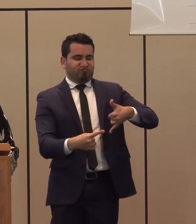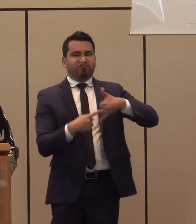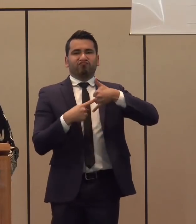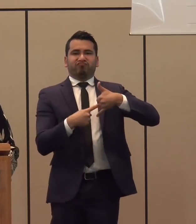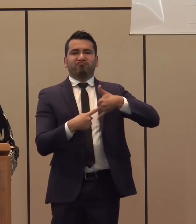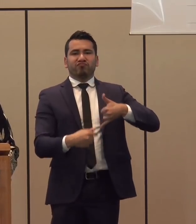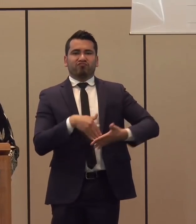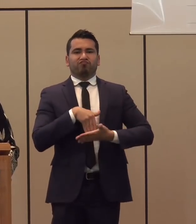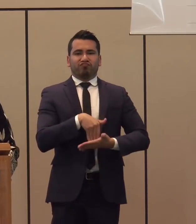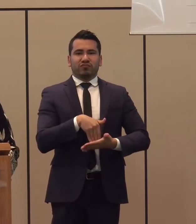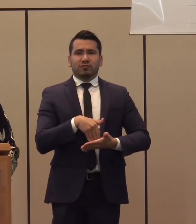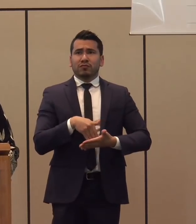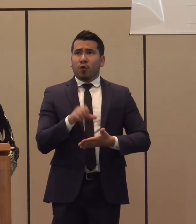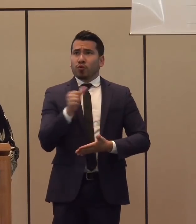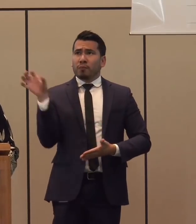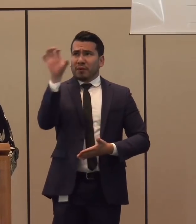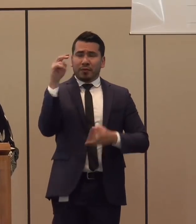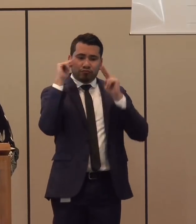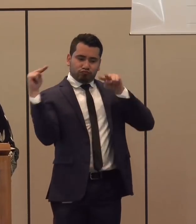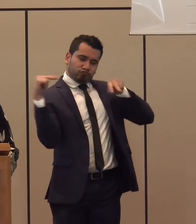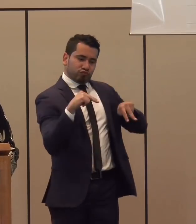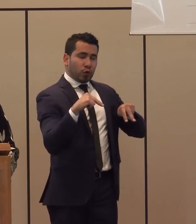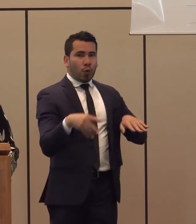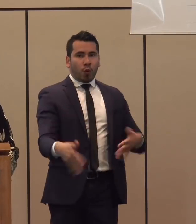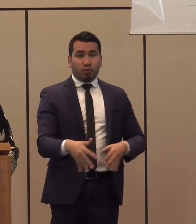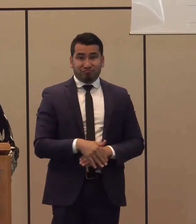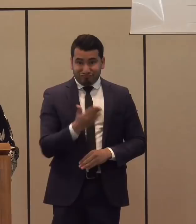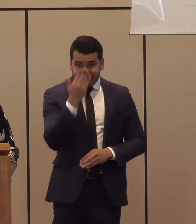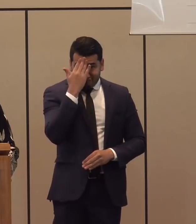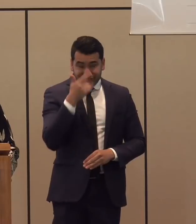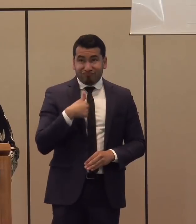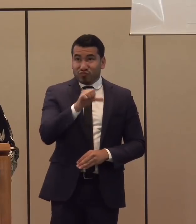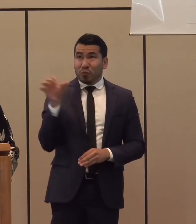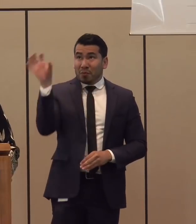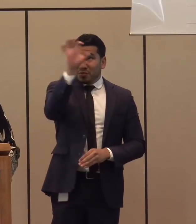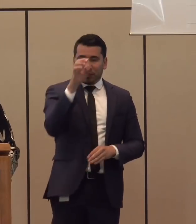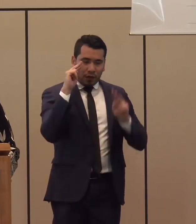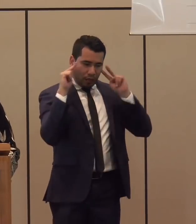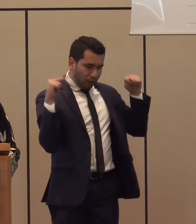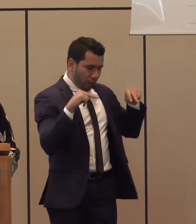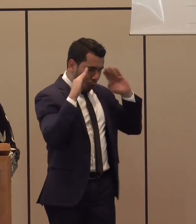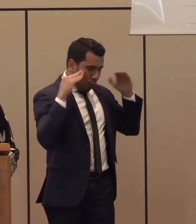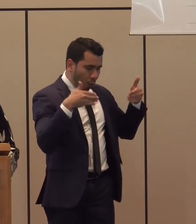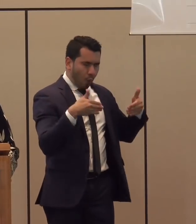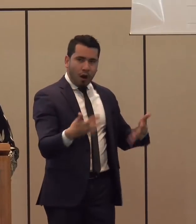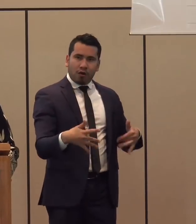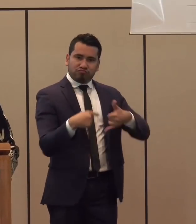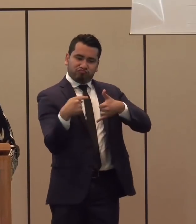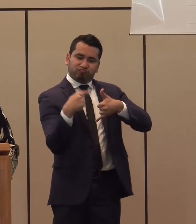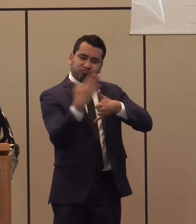que quiero mandar no saben la admiración de todos los países por colombia por por ese cambio que ha tenido colombia